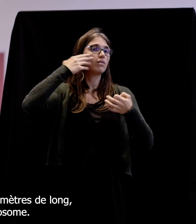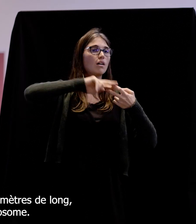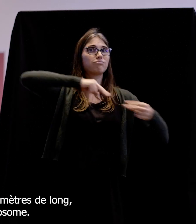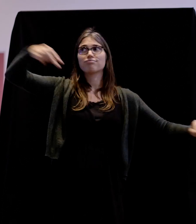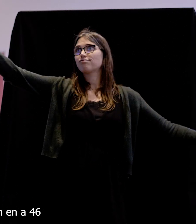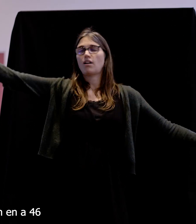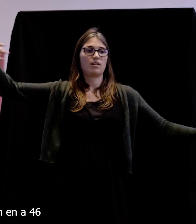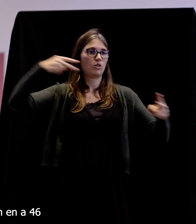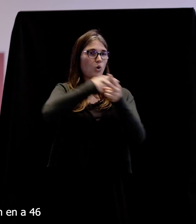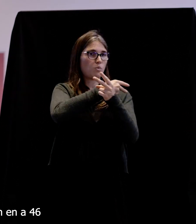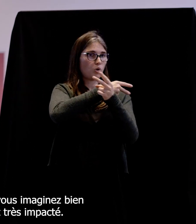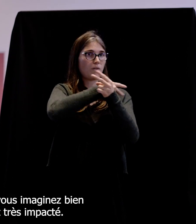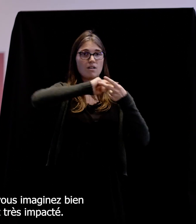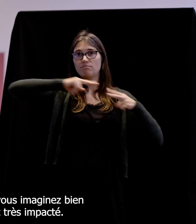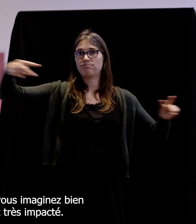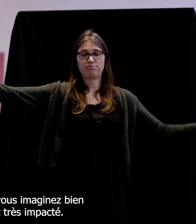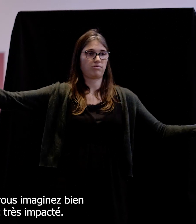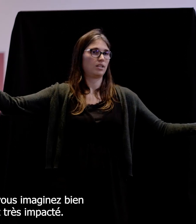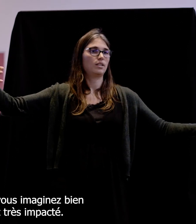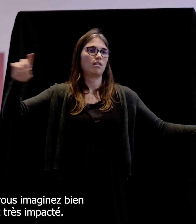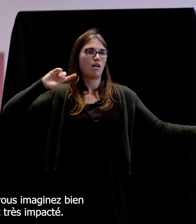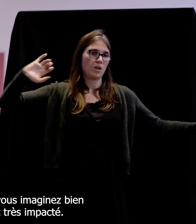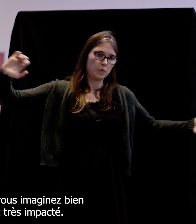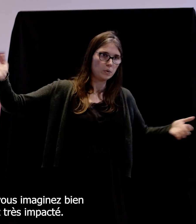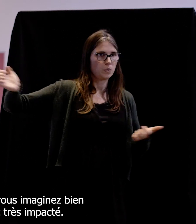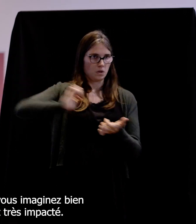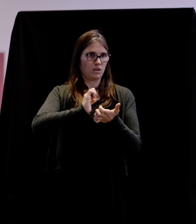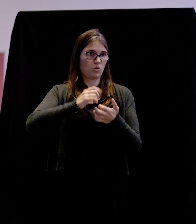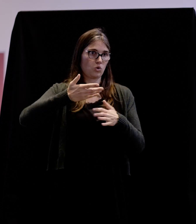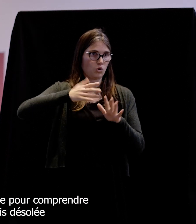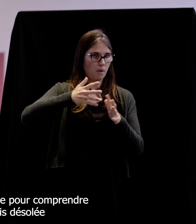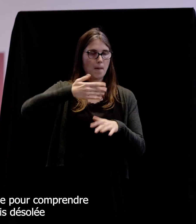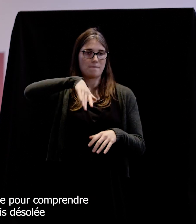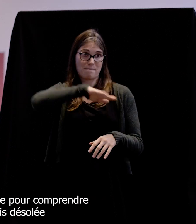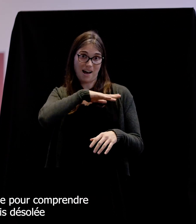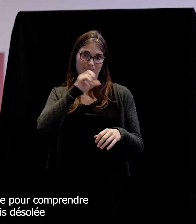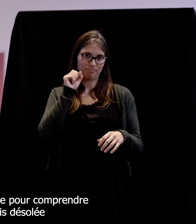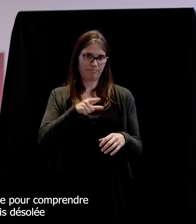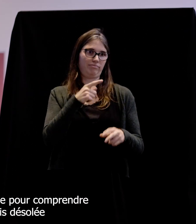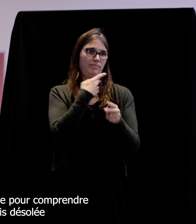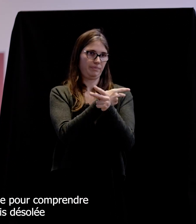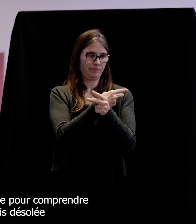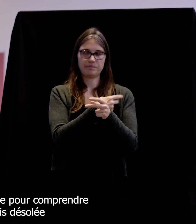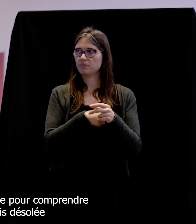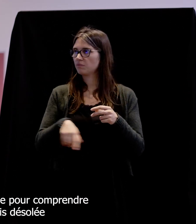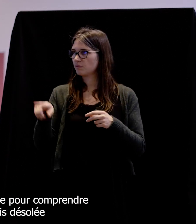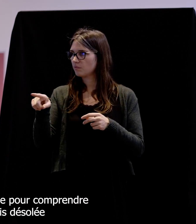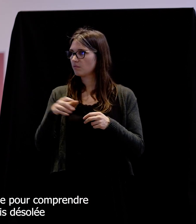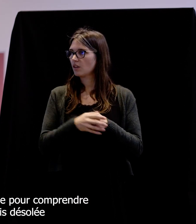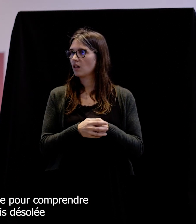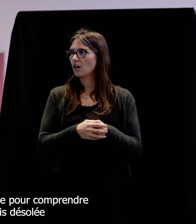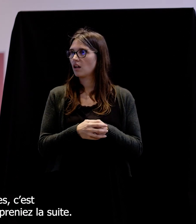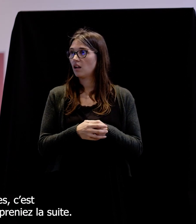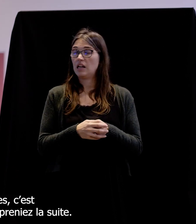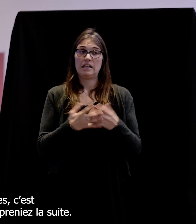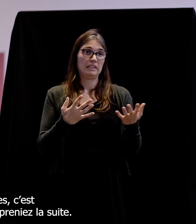long un chromosome, hein, et comme on en a 46 dans chaque cellule, vous imaginez bien qu'il faut qu'il soit très impacté. Elle vous a dit aussi que, pour comprendre la suite, je suis